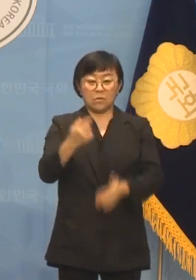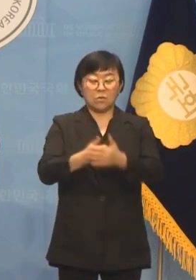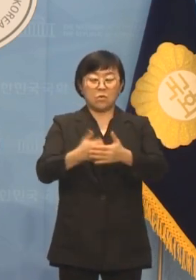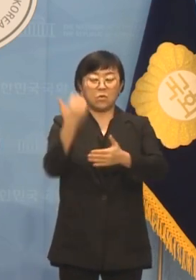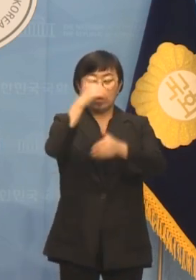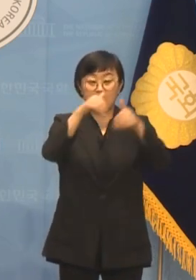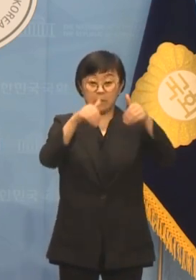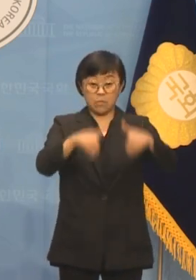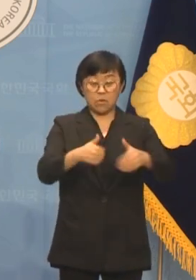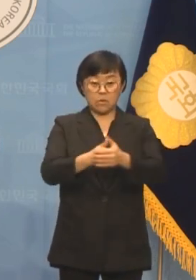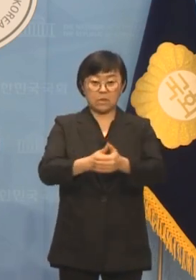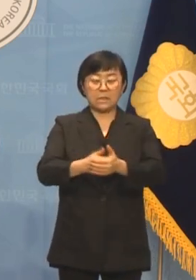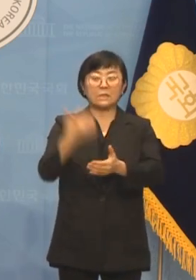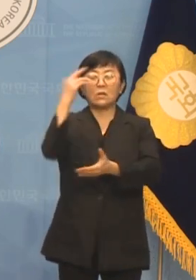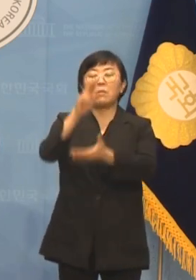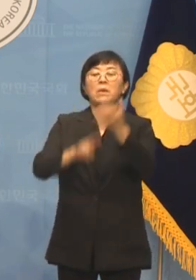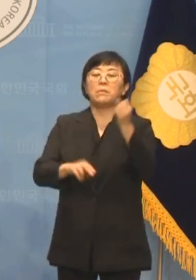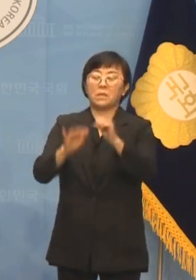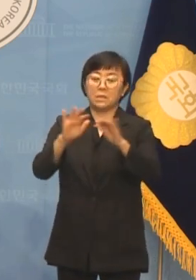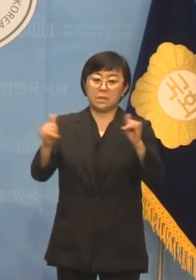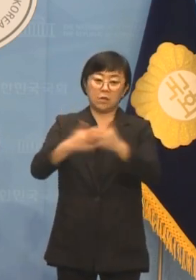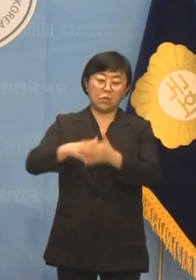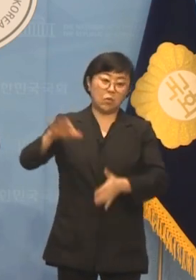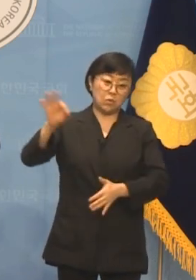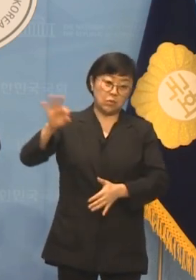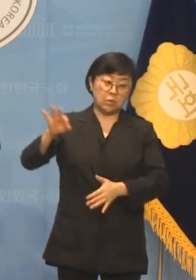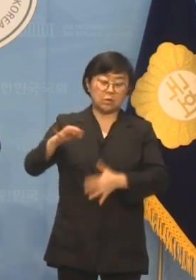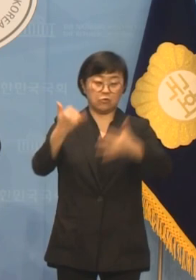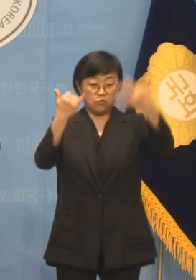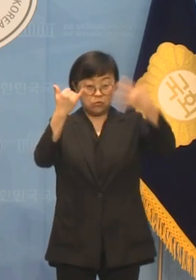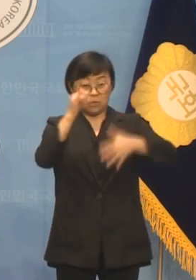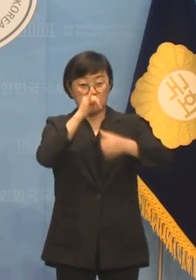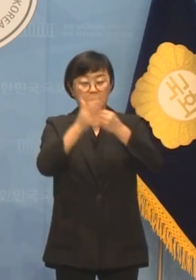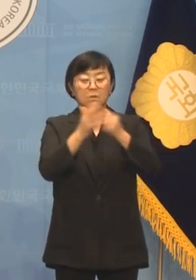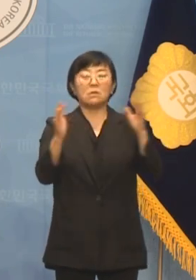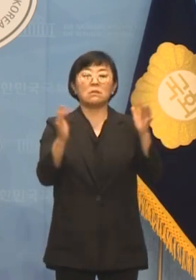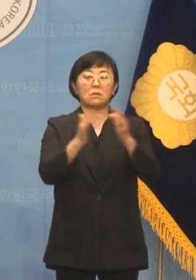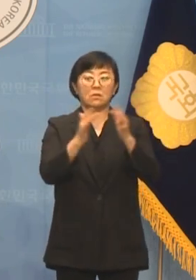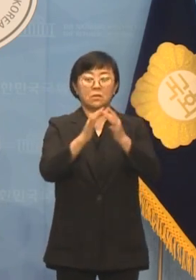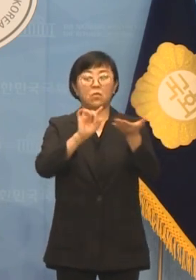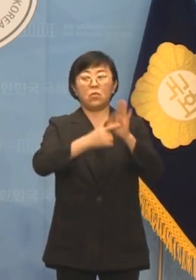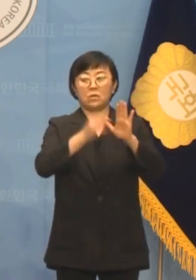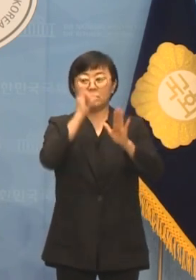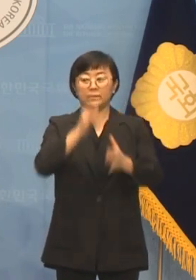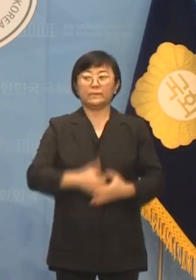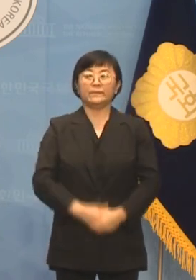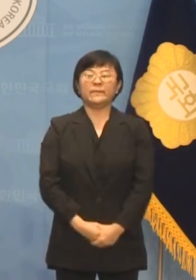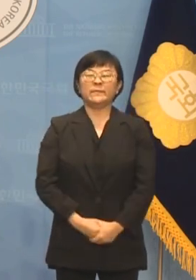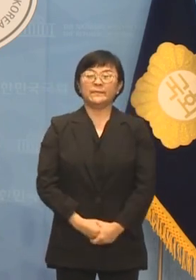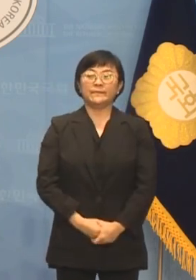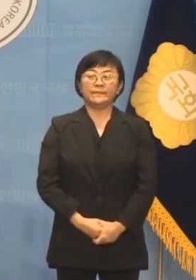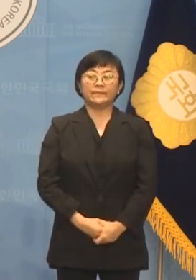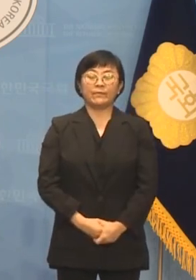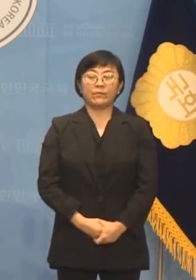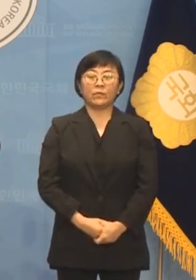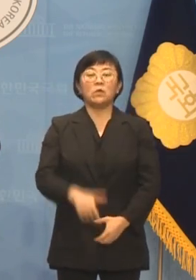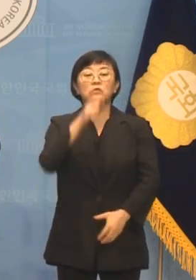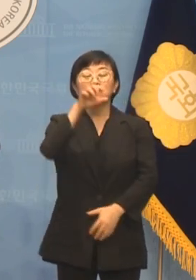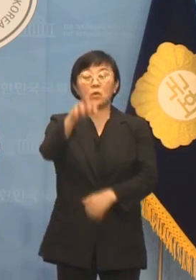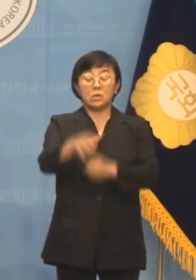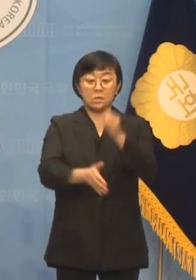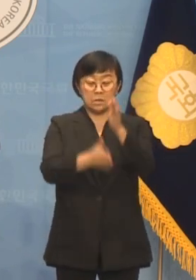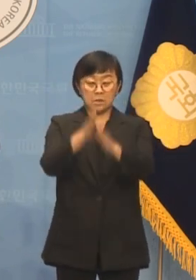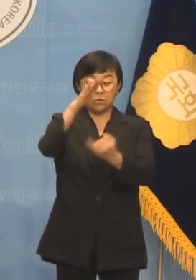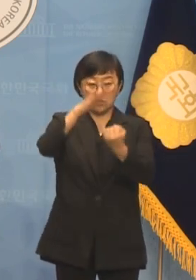위안부를 매춘부라고 조롱하는 유튜브를 찍어서 인터넷상에 공개하고 있습니다. 수원시